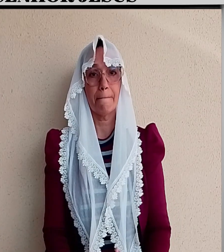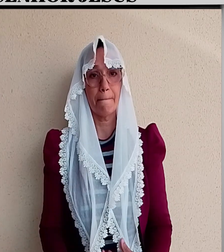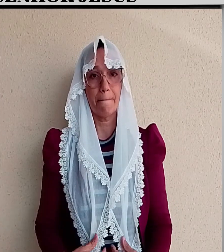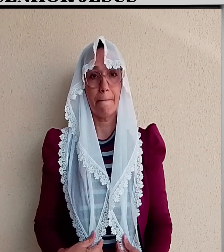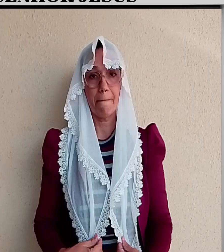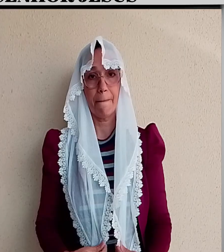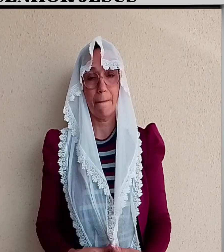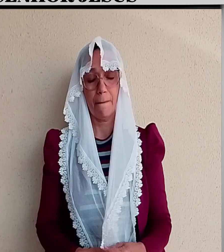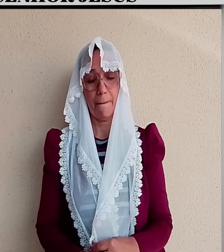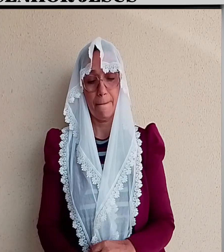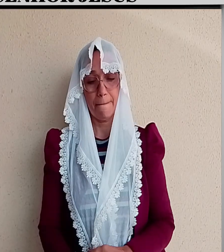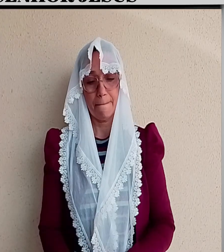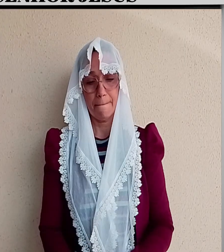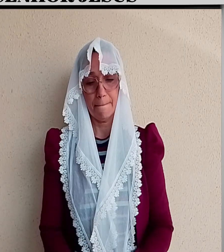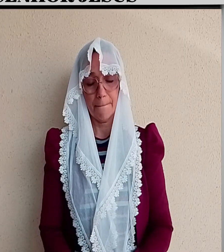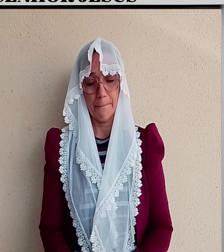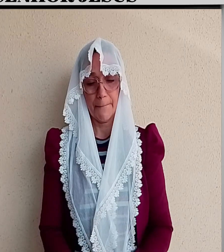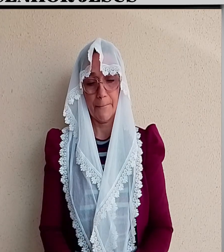Glória, Pai.